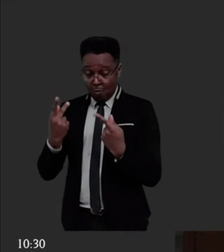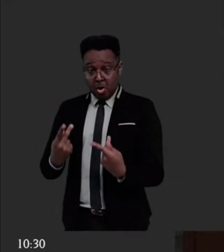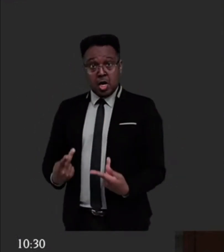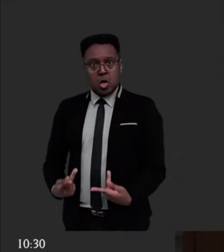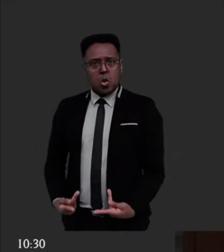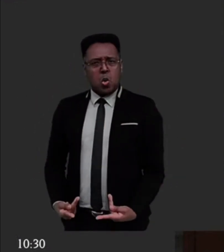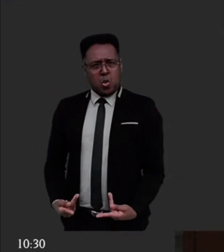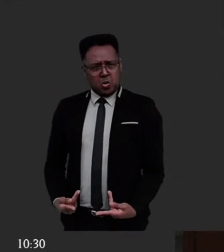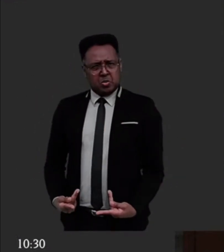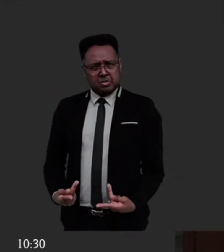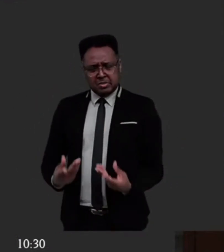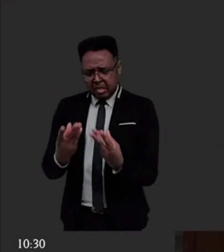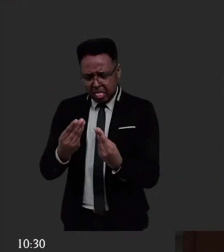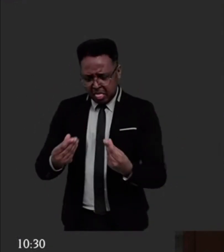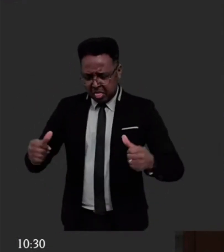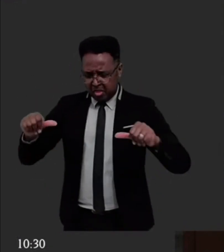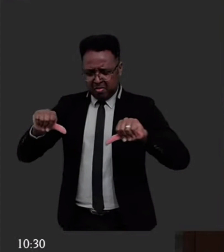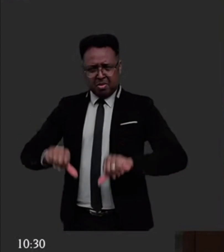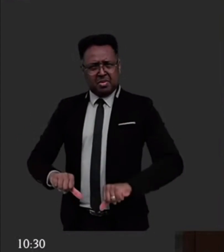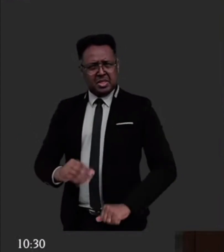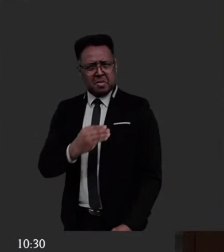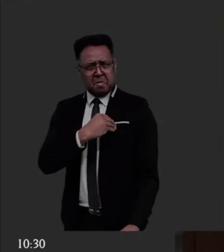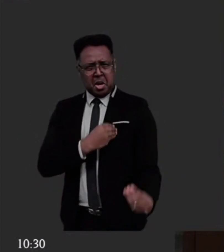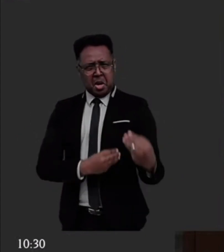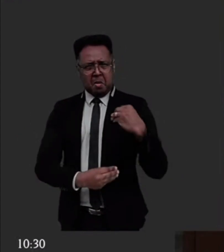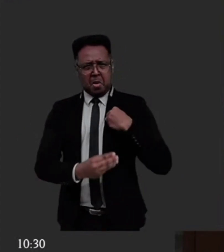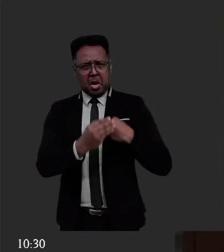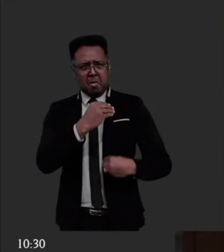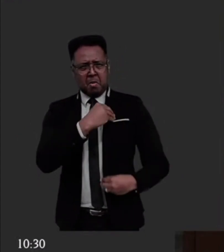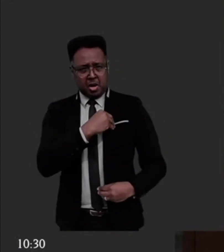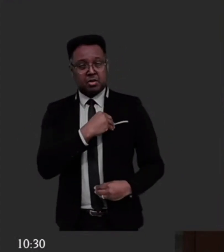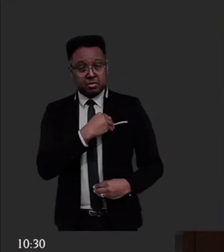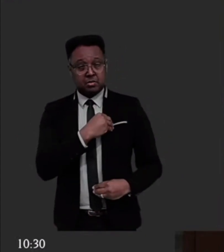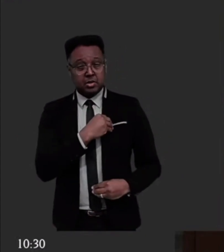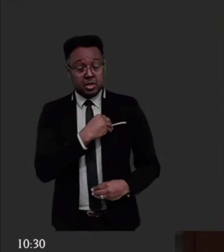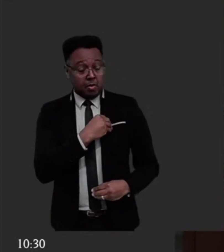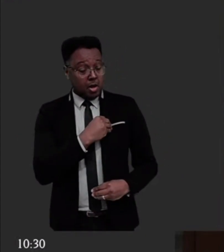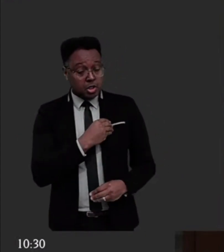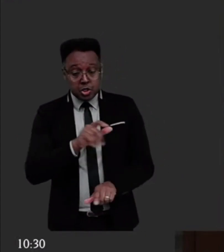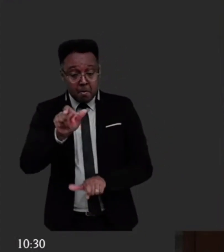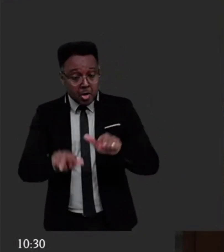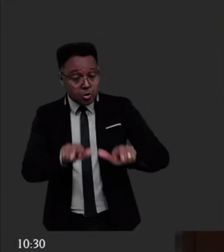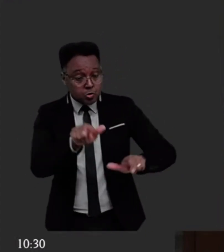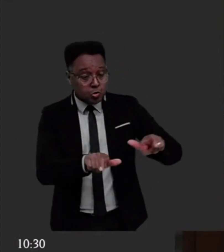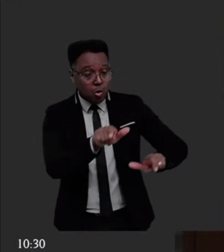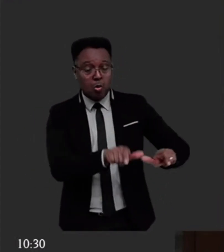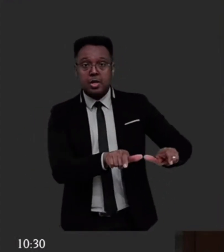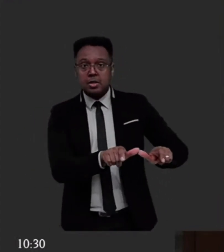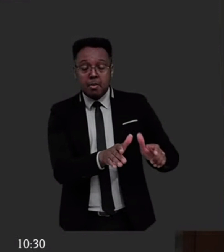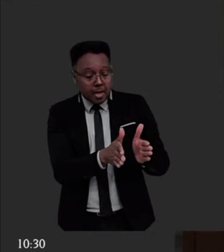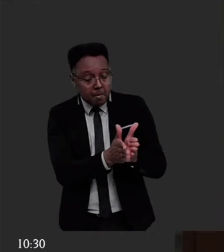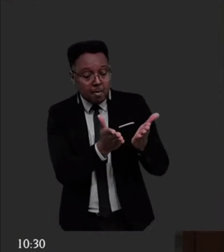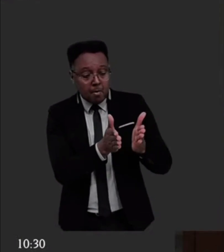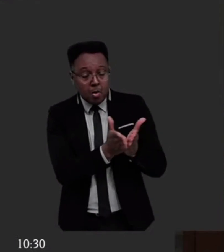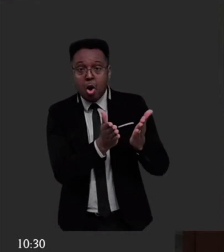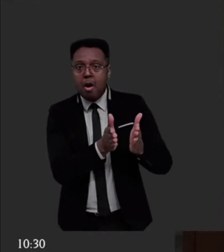mundo, tanto pela promiscuidade que há na vida de pessoas que são menos favorecidas, quanto pela luxúria